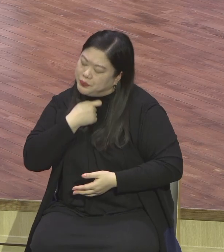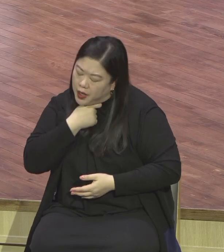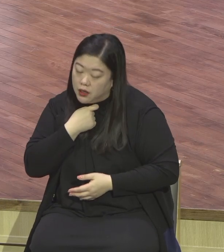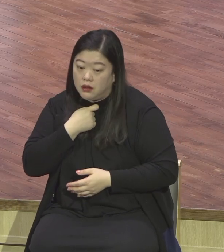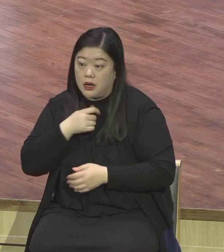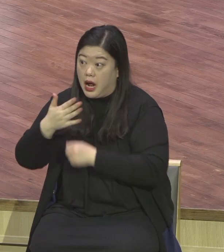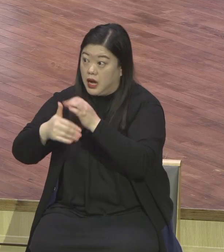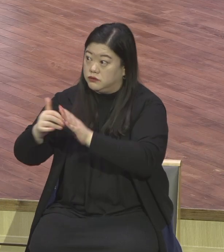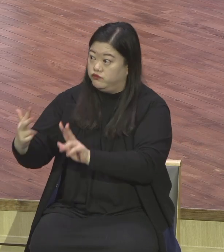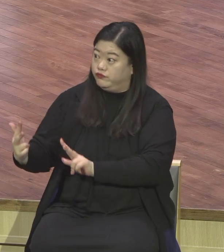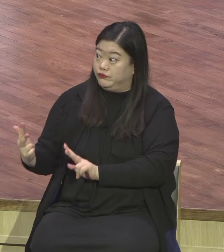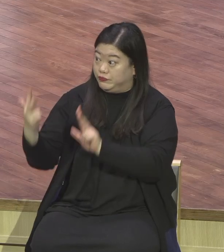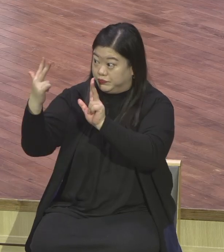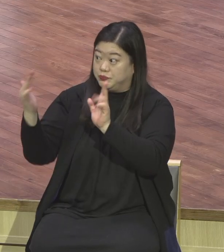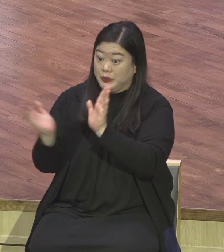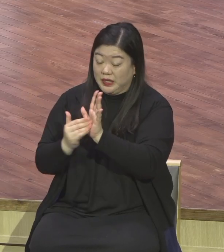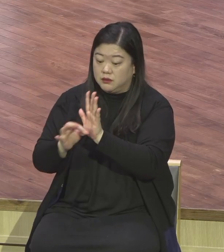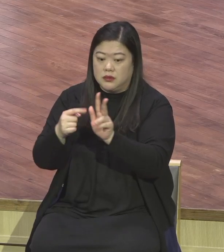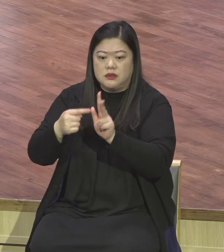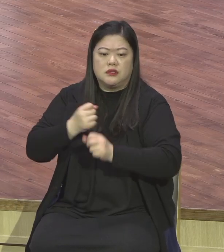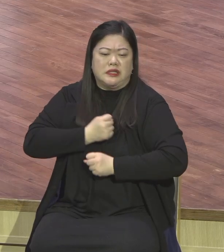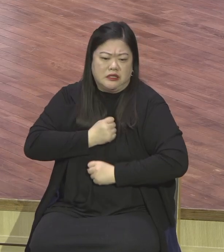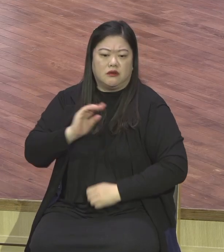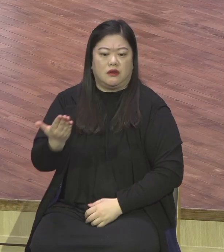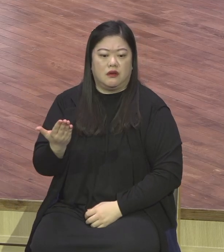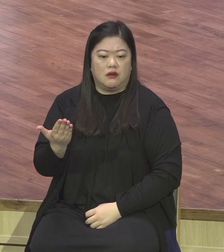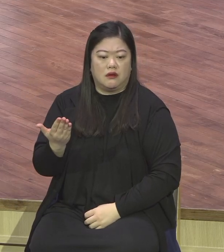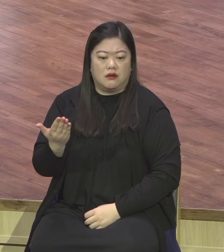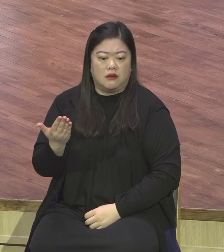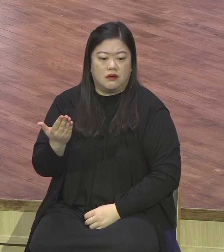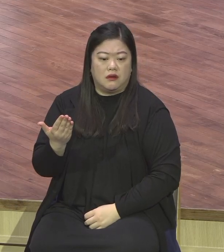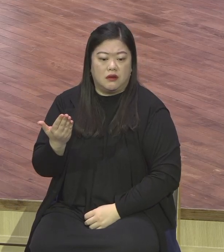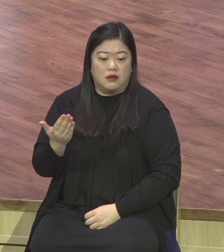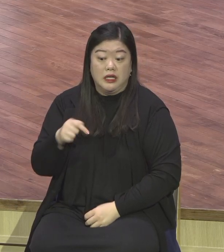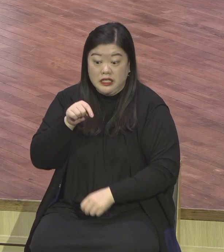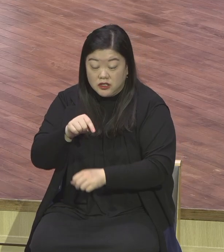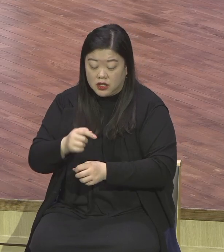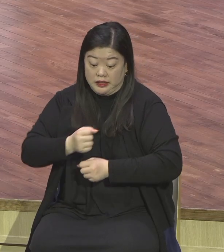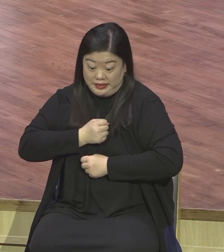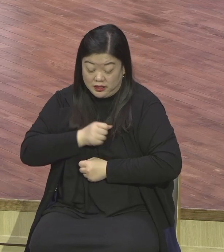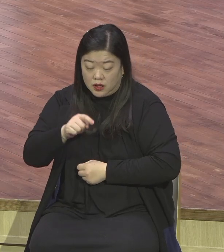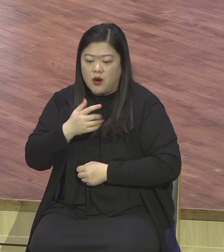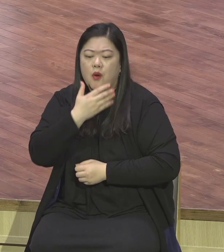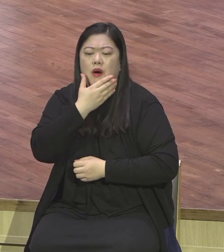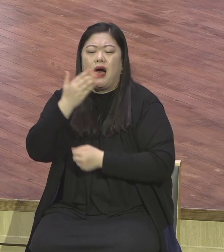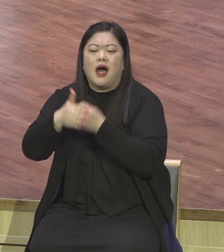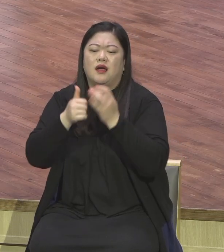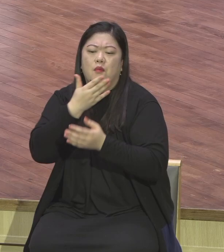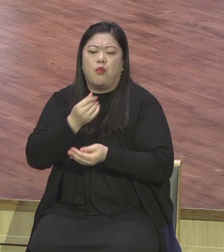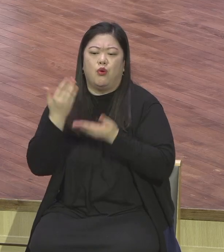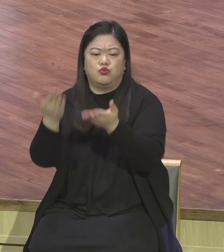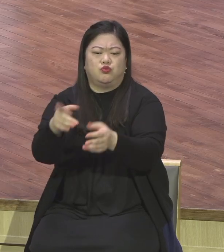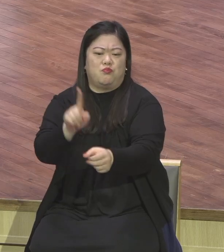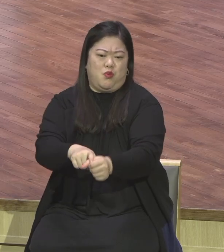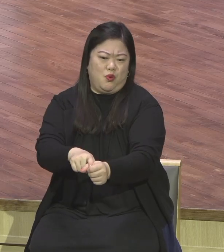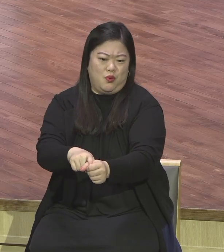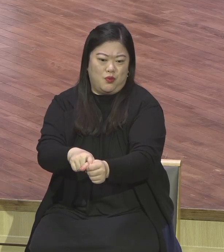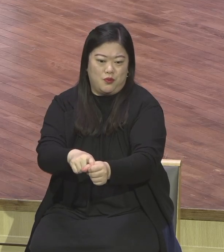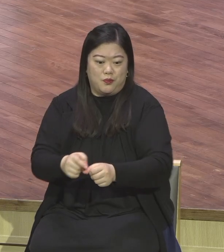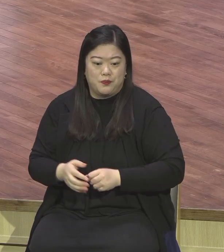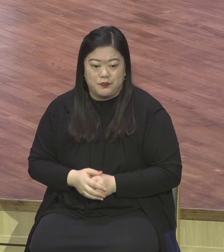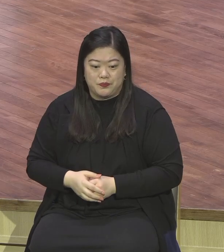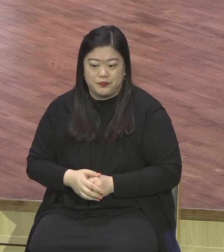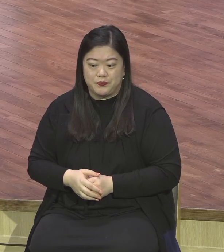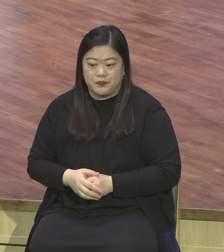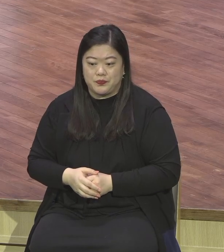하나님 여러분 축복하기 위해서 아멘 여러분 축복하기 위해서 저는 늘 기도합니다 하나님 하나님 앞에